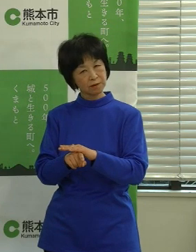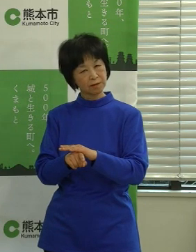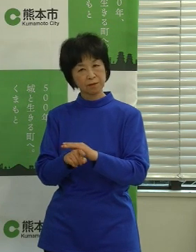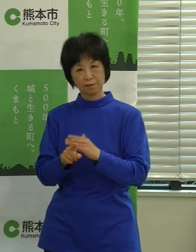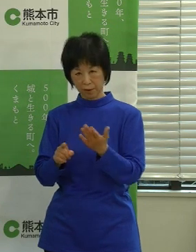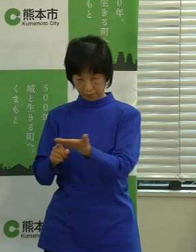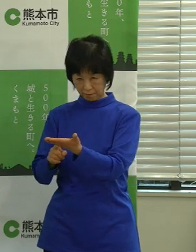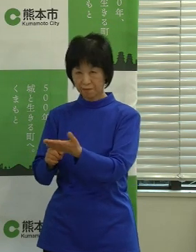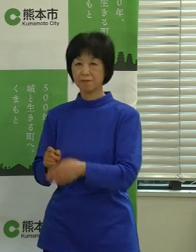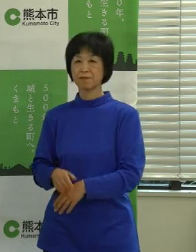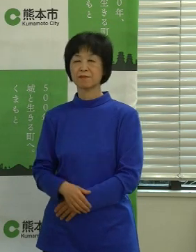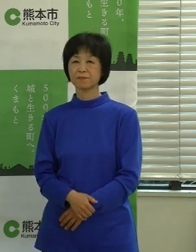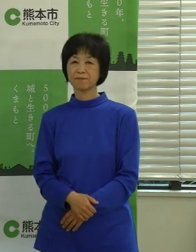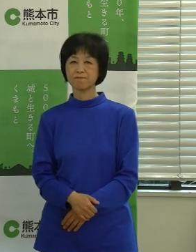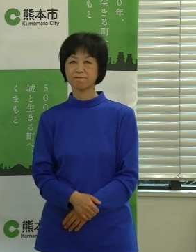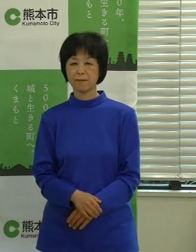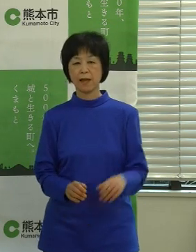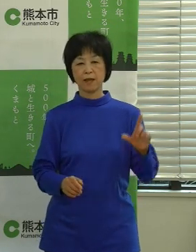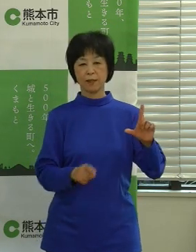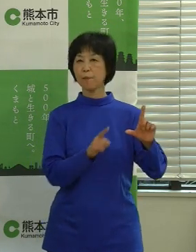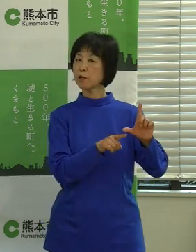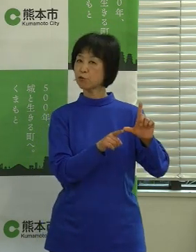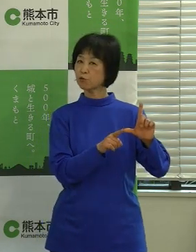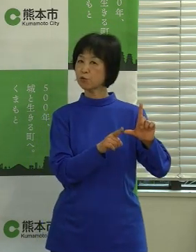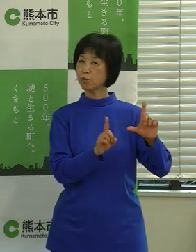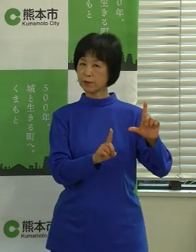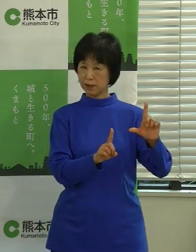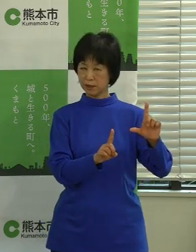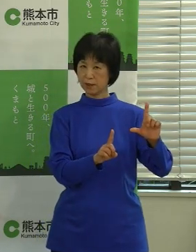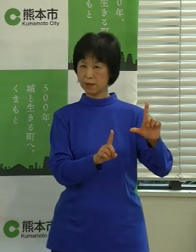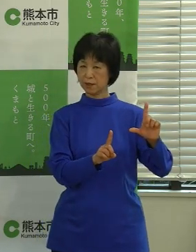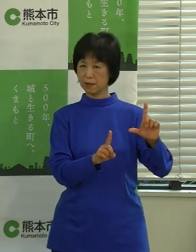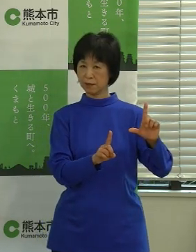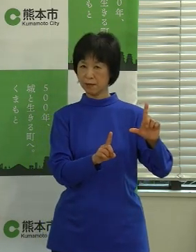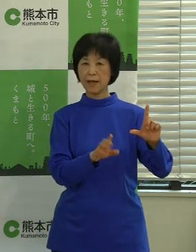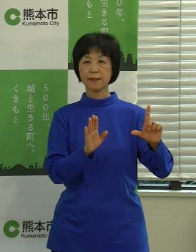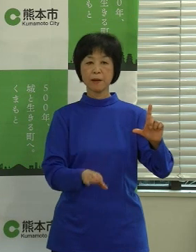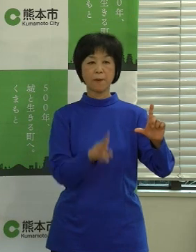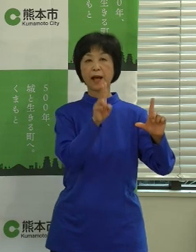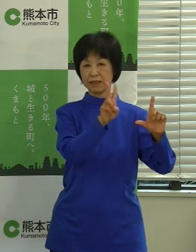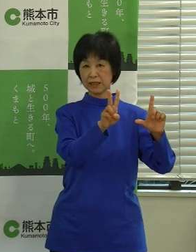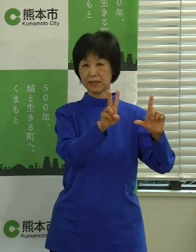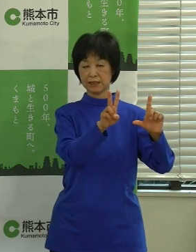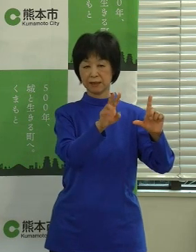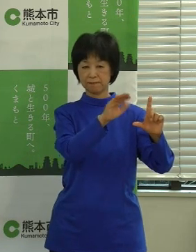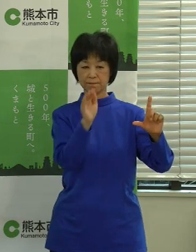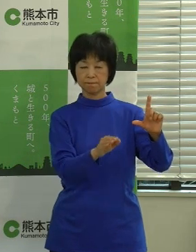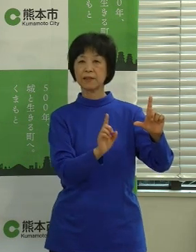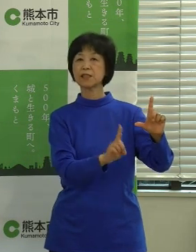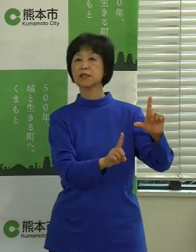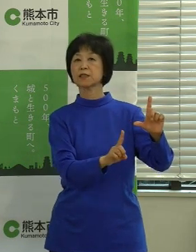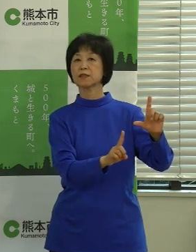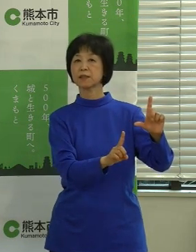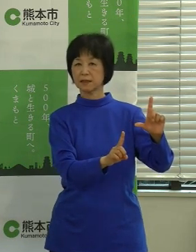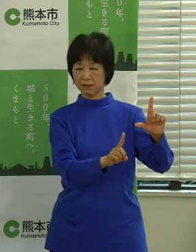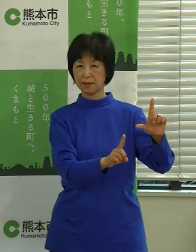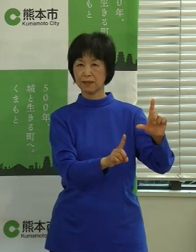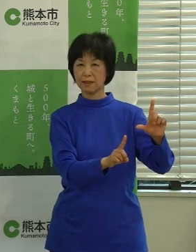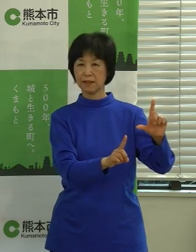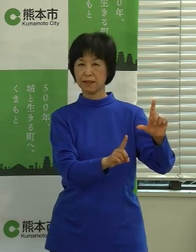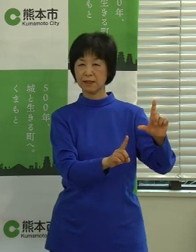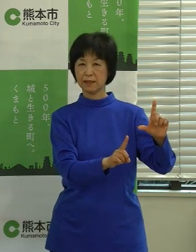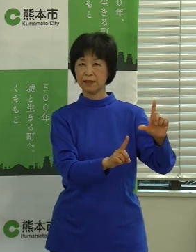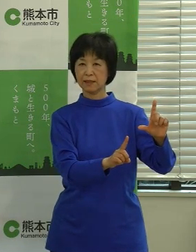どういう意味でおっしゃったんでしょうか。 いやいや、レベル1ということで、今よりも1段階下がれば、今規制しているそうい